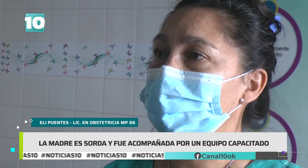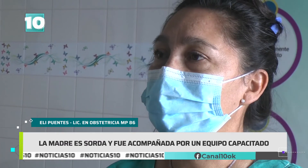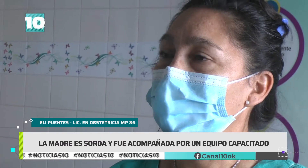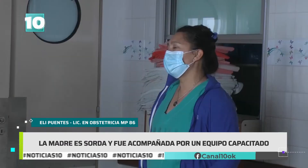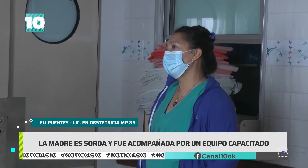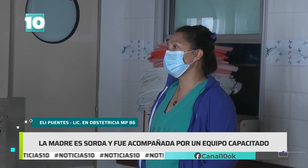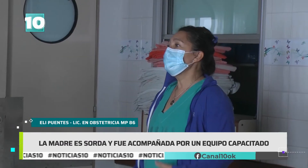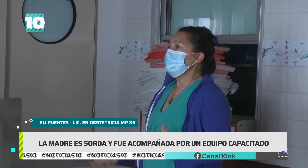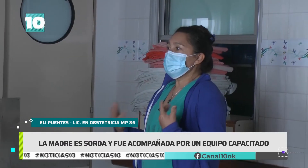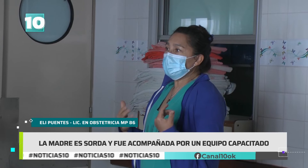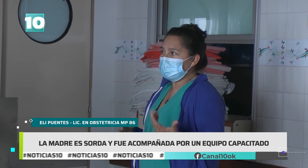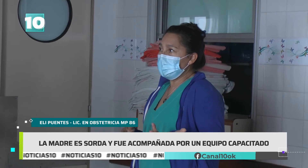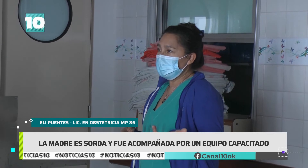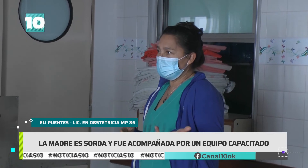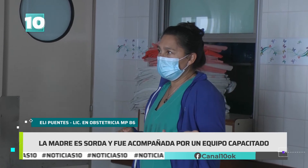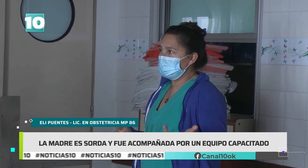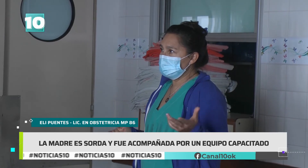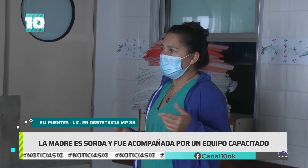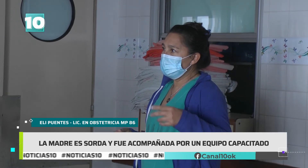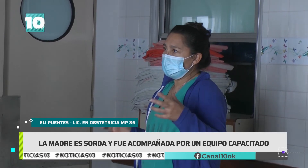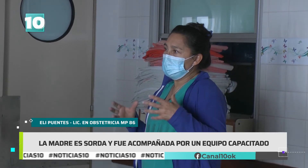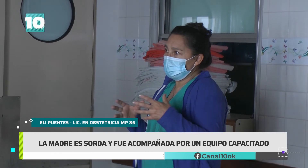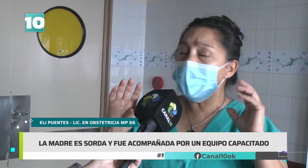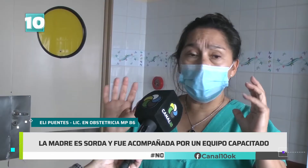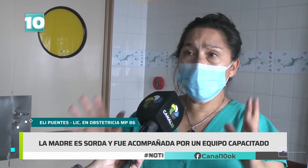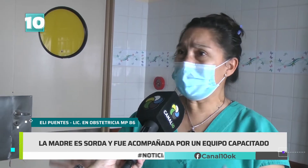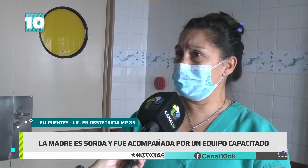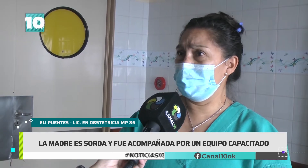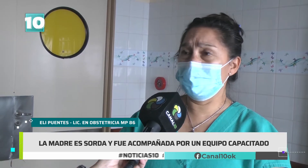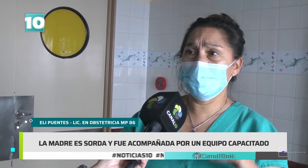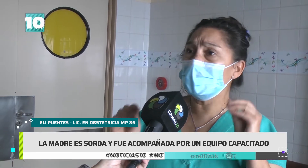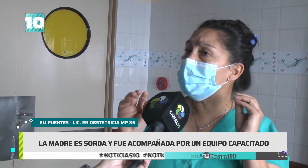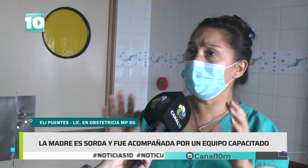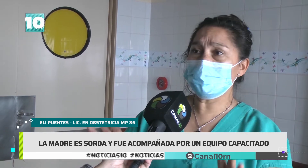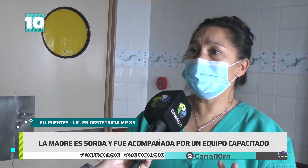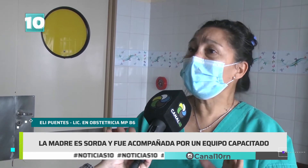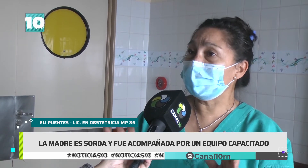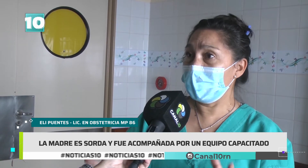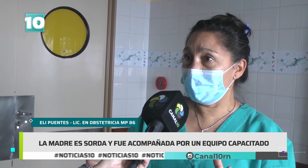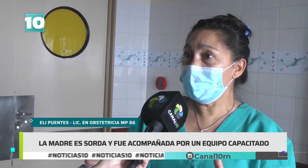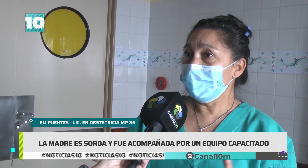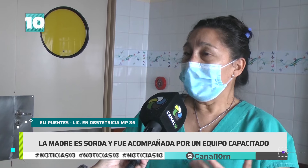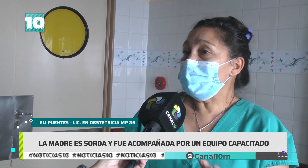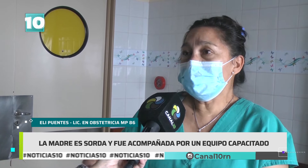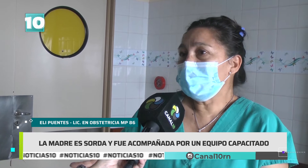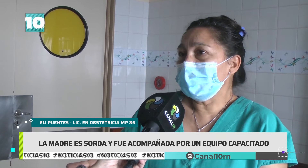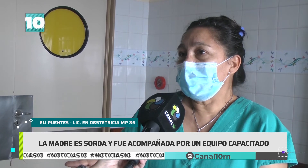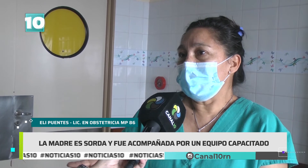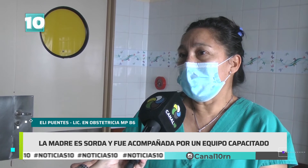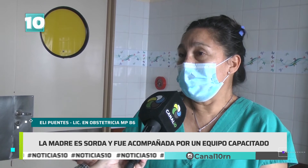Fue un parto, trabajo de parto y parto totalmente fisiológico, no hubo necesidad de suero, no hubo necesidad de nada, así que con